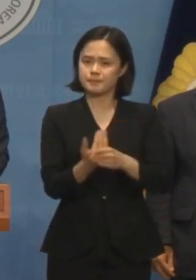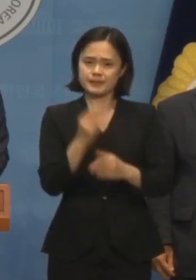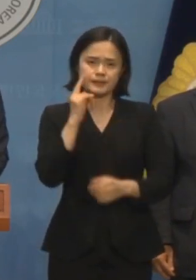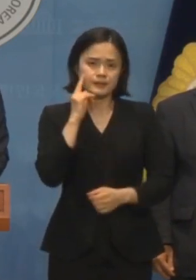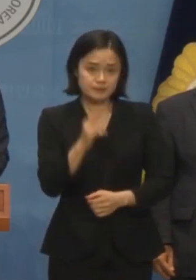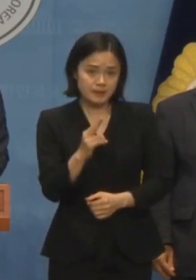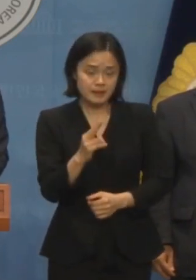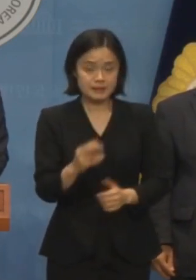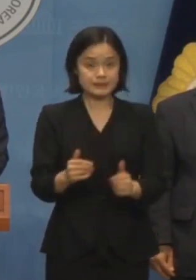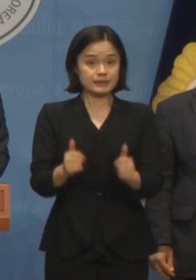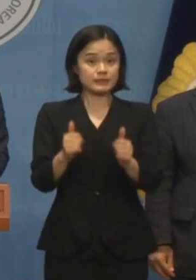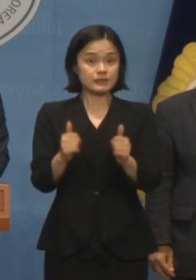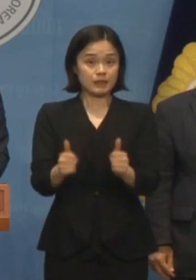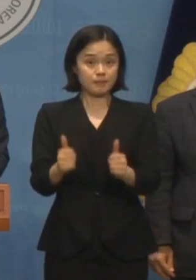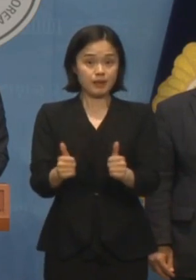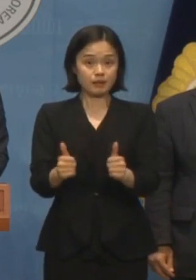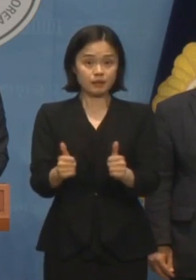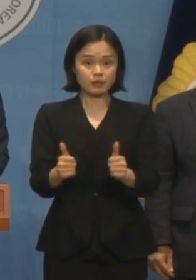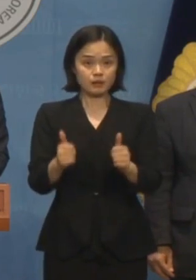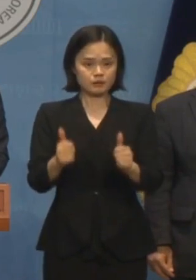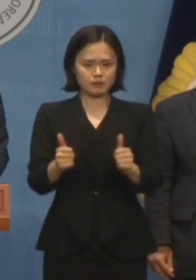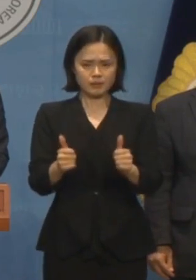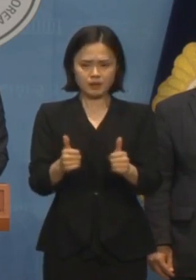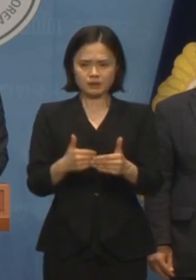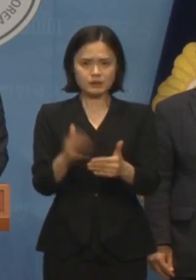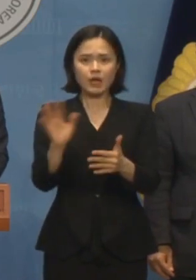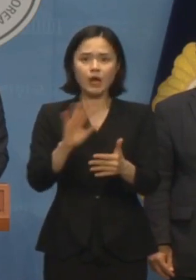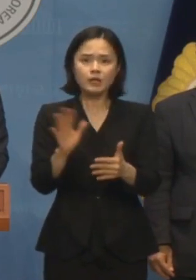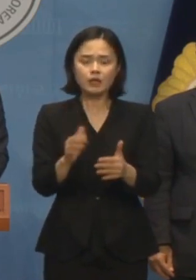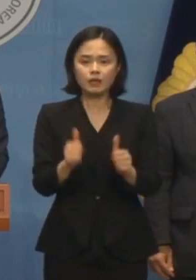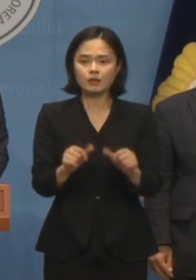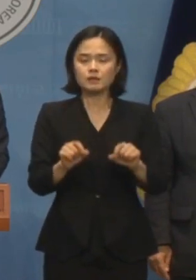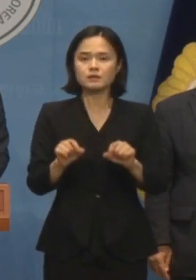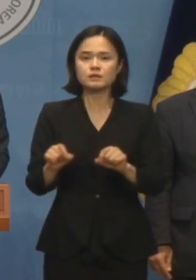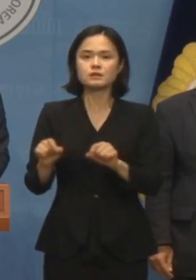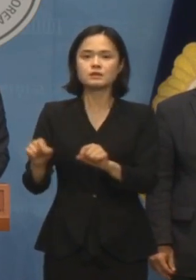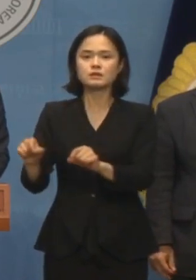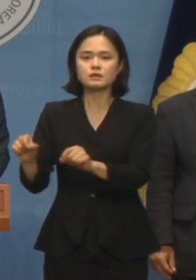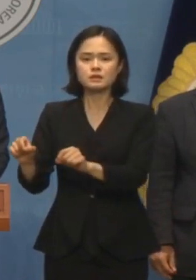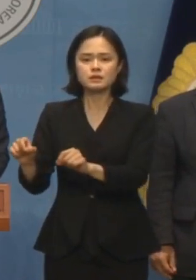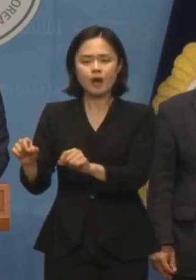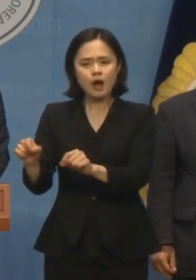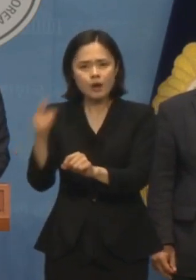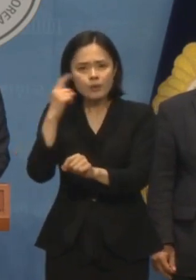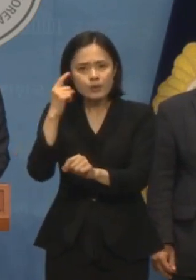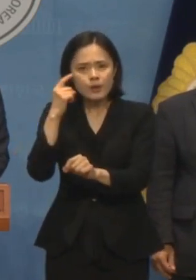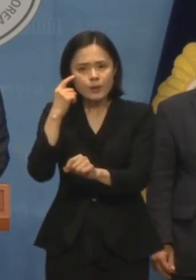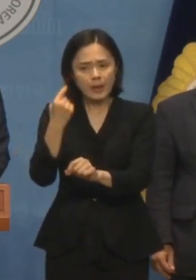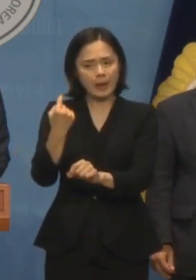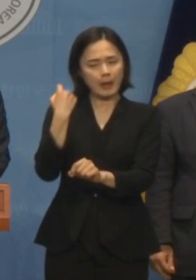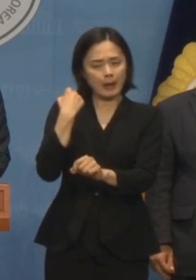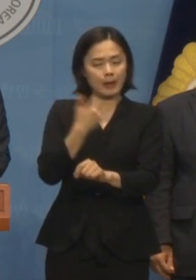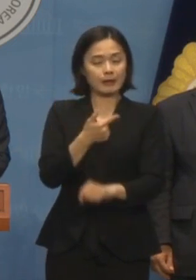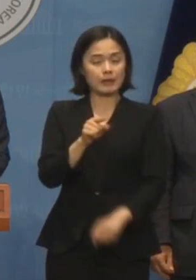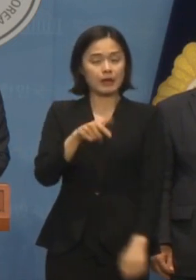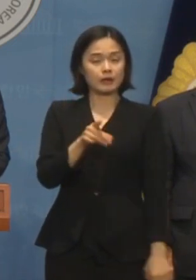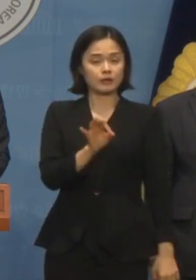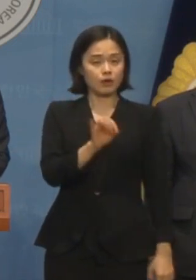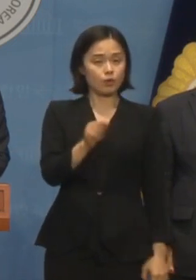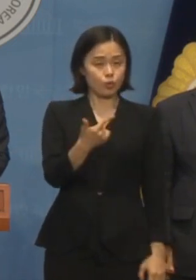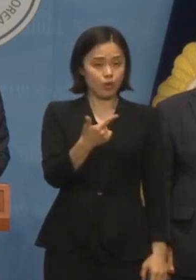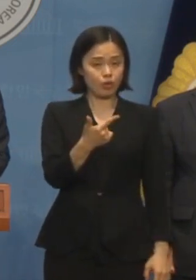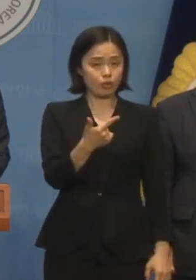재판을 이유 없이 질질 끌고 있었다는 사실 뒤에 나경원 후보가 당시 법무부 장관인